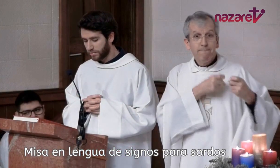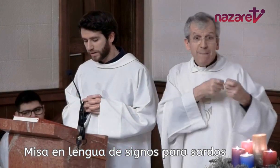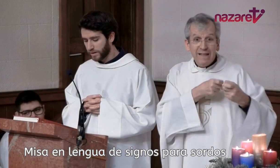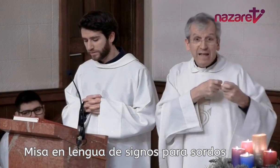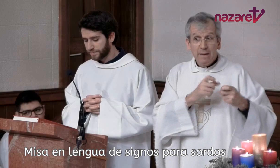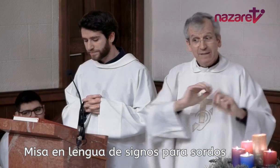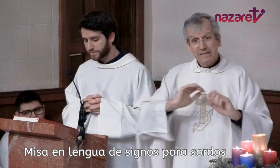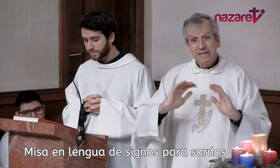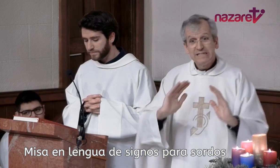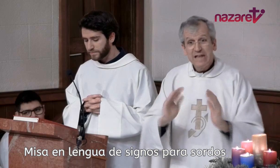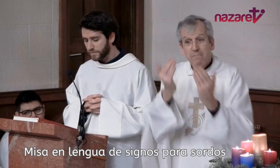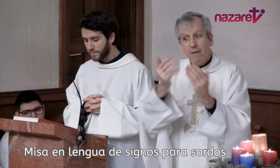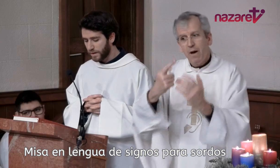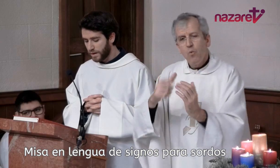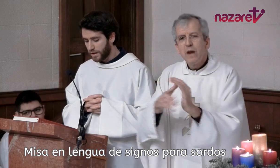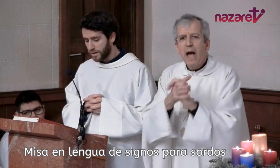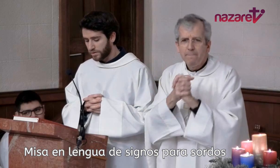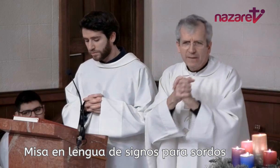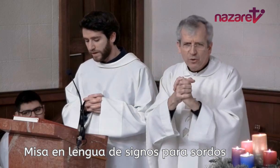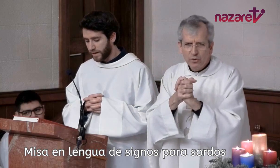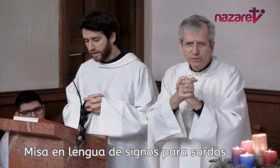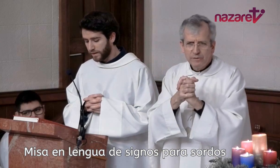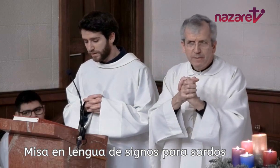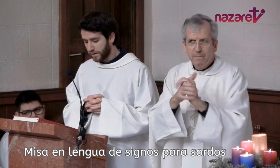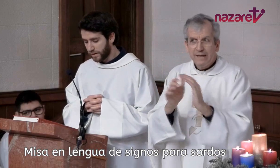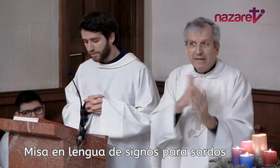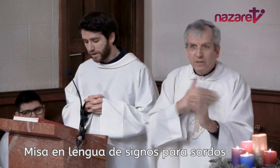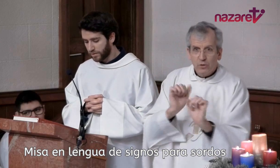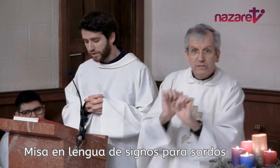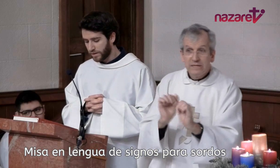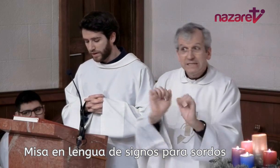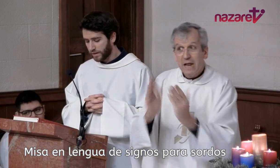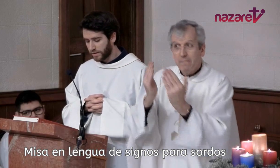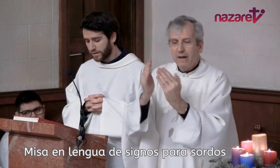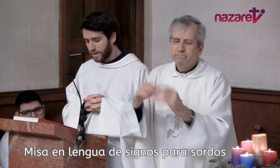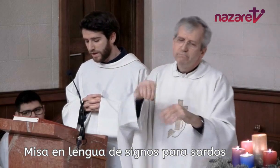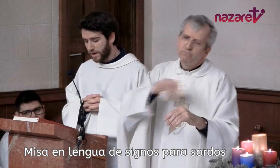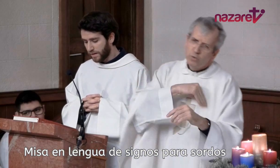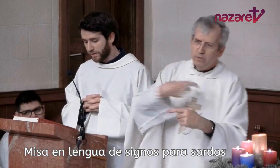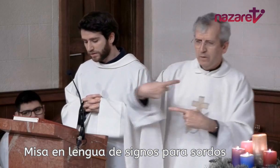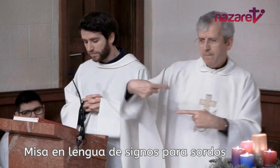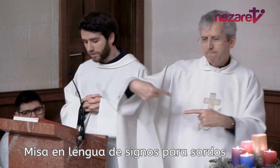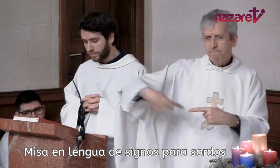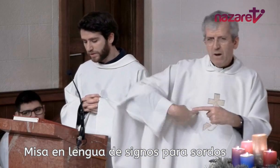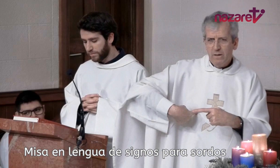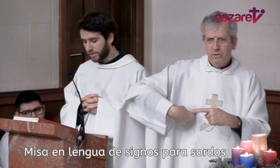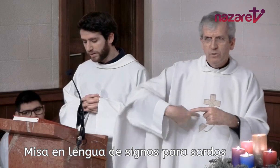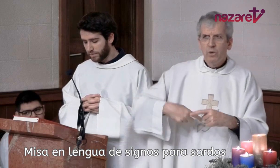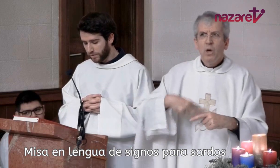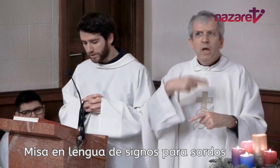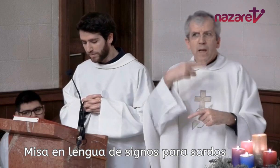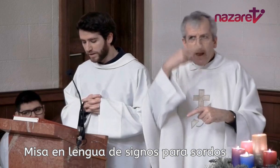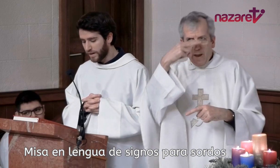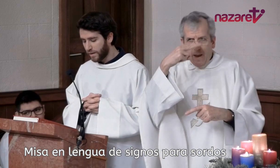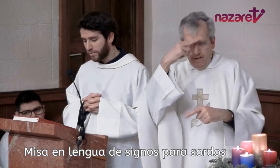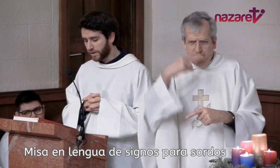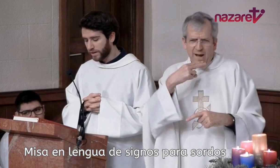compañero. Su padre recibió la noticia y le afectó profundamente la muerte